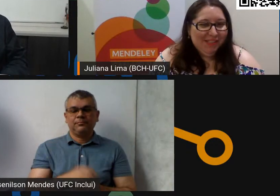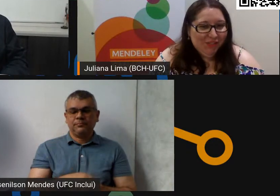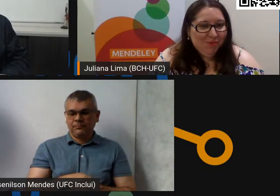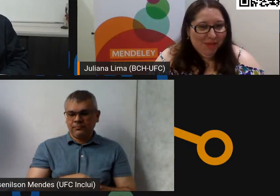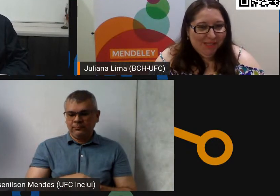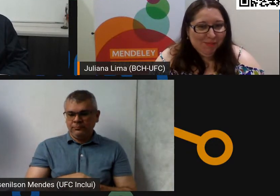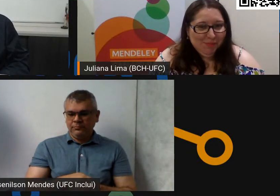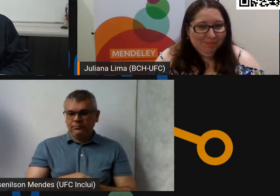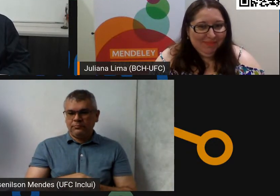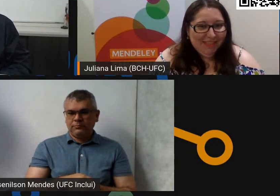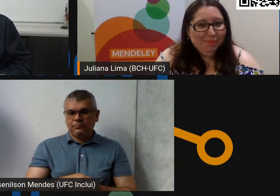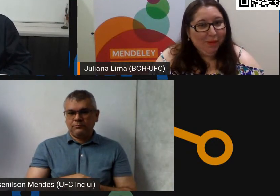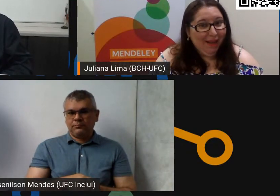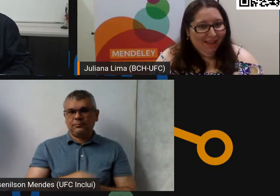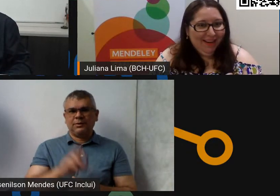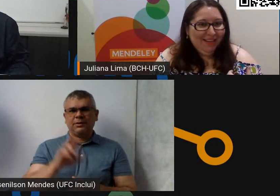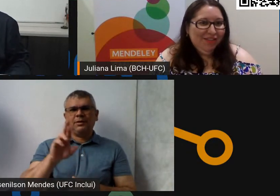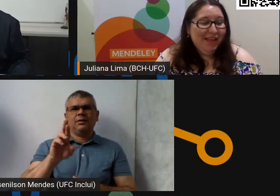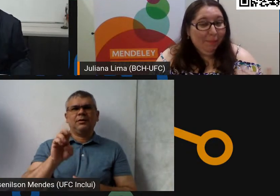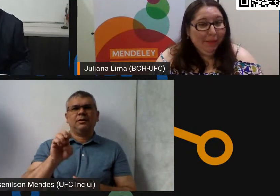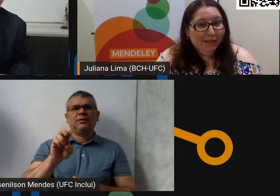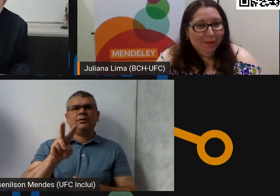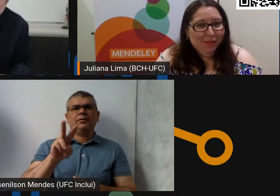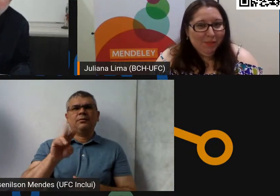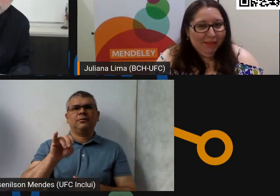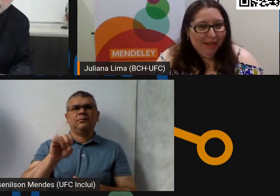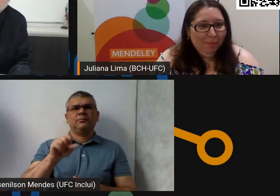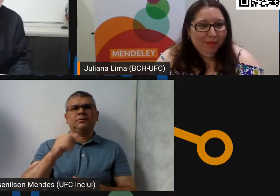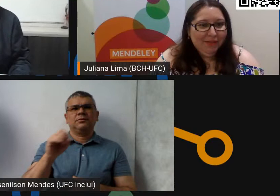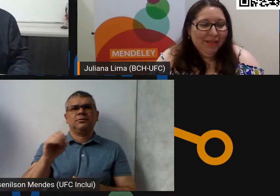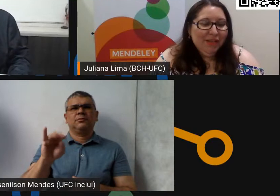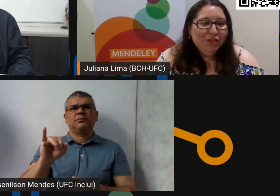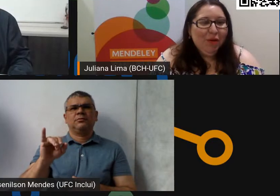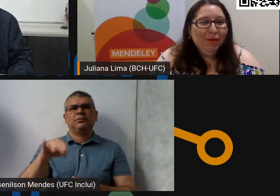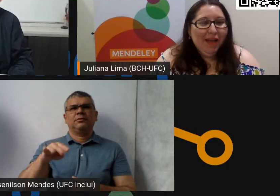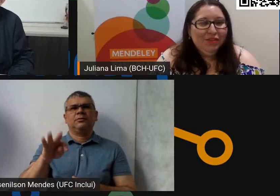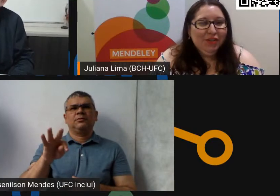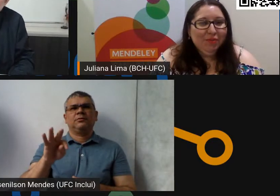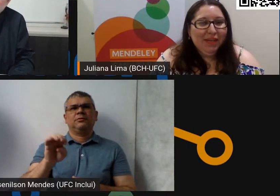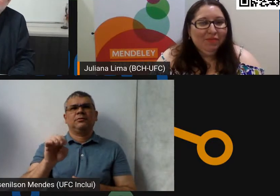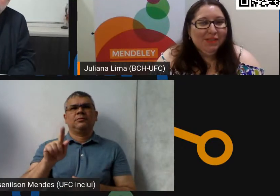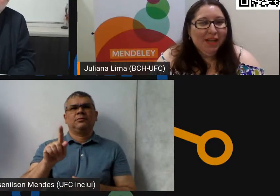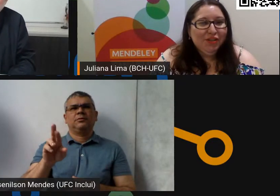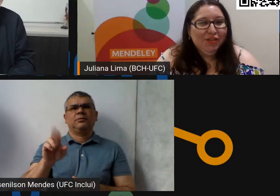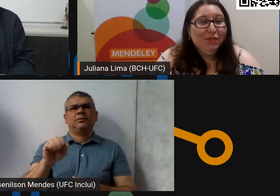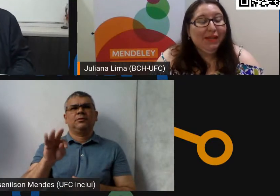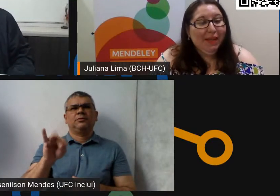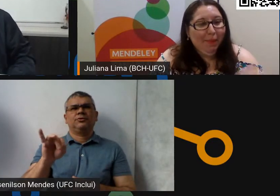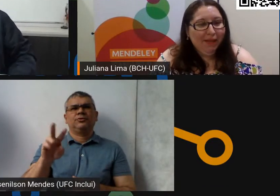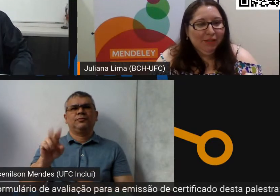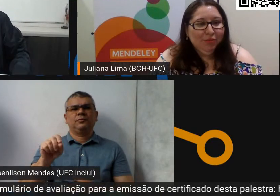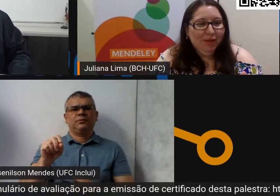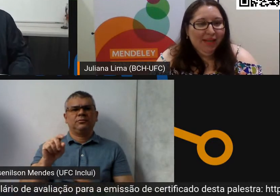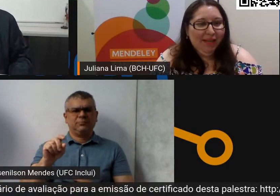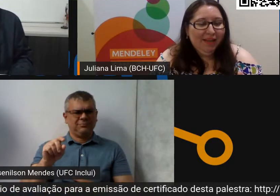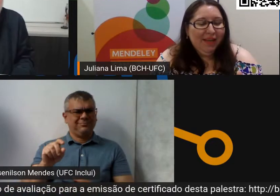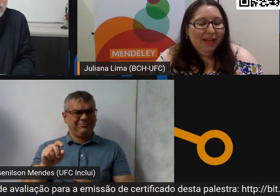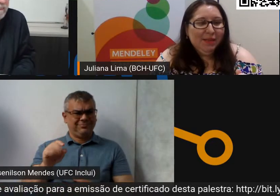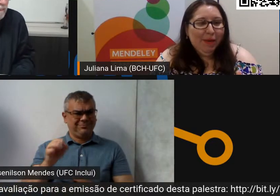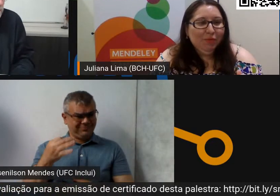integrativa existe mesmo? Para ela, ela disse que é apenas mais uma etapa de qualquer artigo. O que é que você acha disso? E até